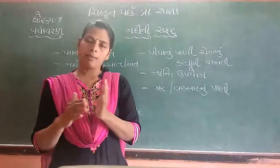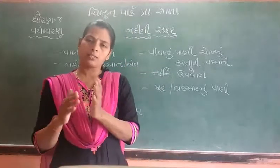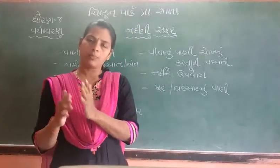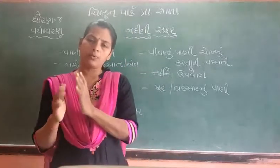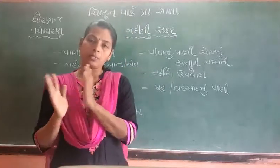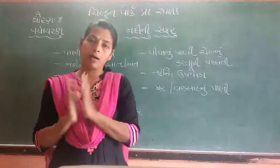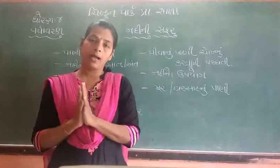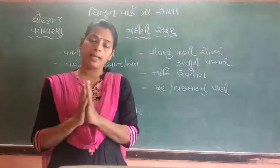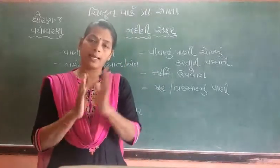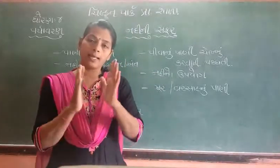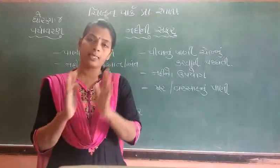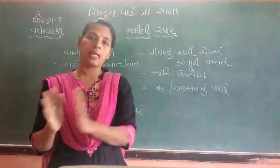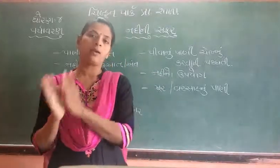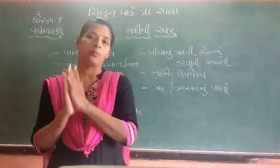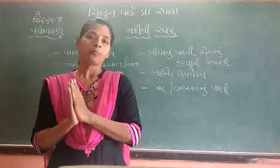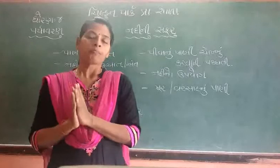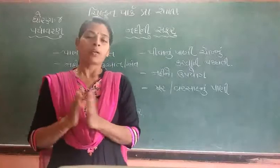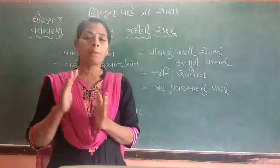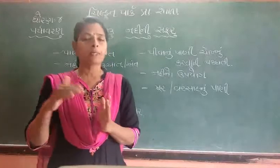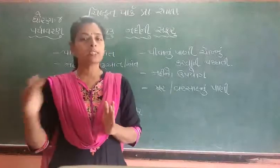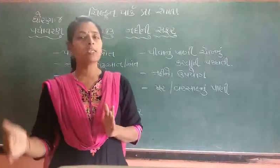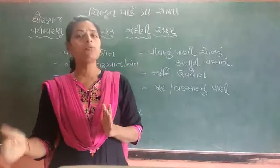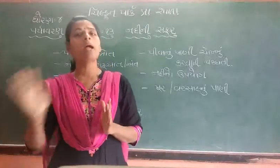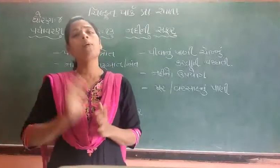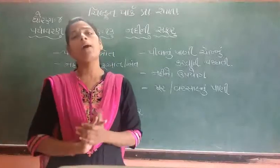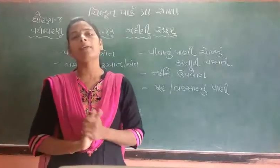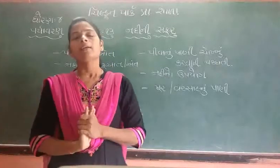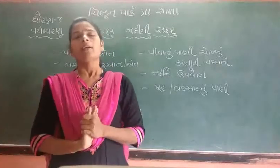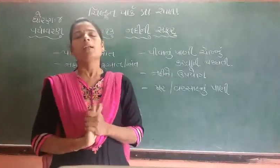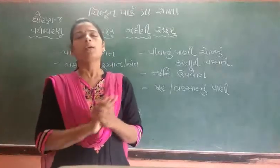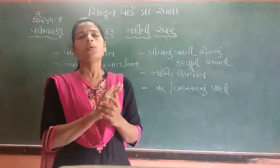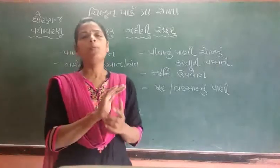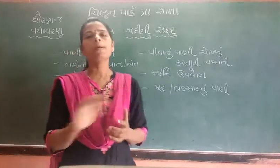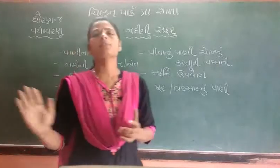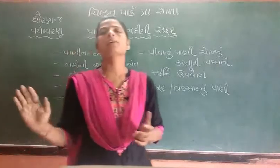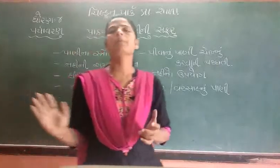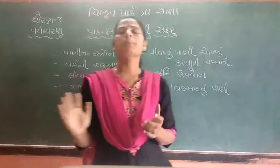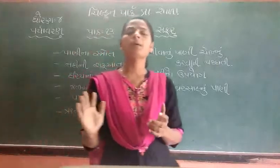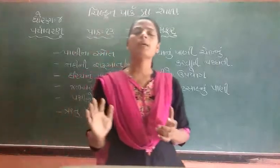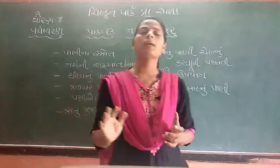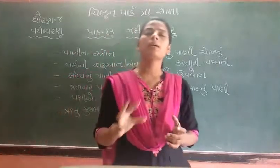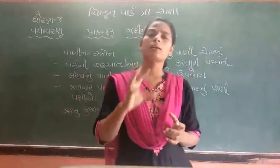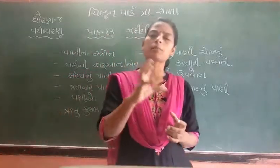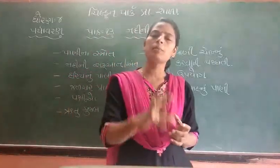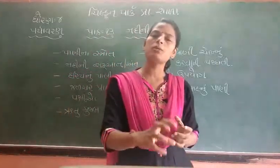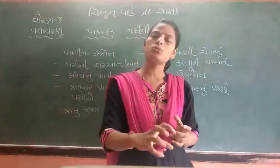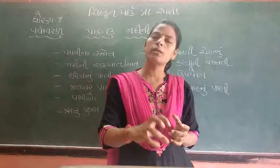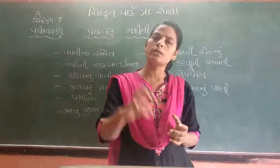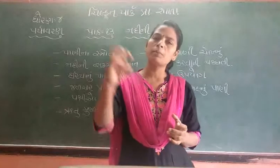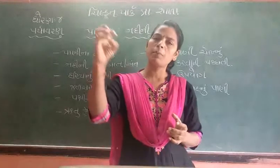માસ્ટર પોષ મહા એટલે કે એ શિયાળો, અને પછી ઉનાળો આવે એટલે ખૂબ જ ગરમી પડે, અને ગરમીમાં, સૂર્યની ગરમીમાં